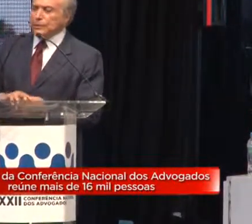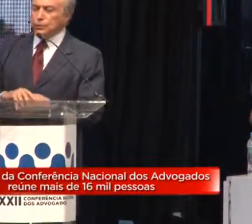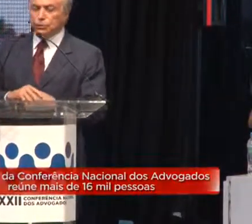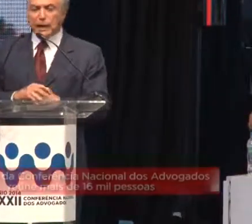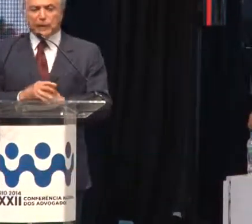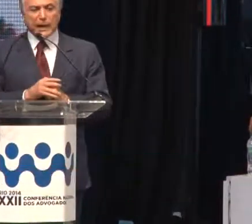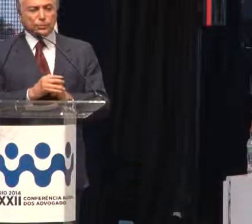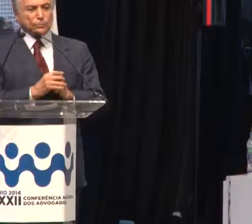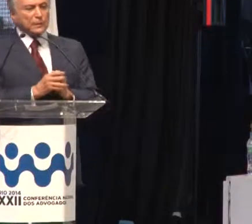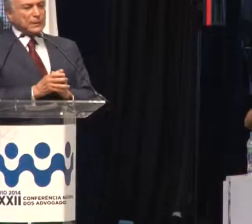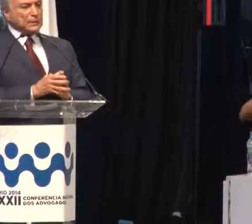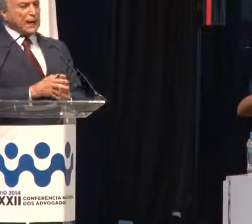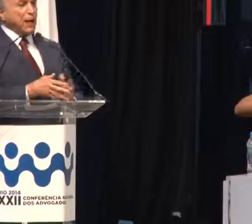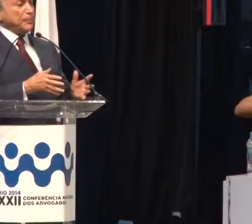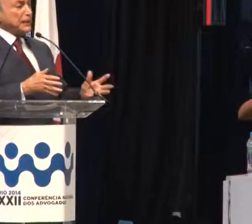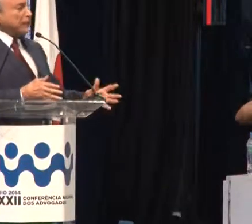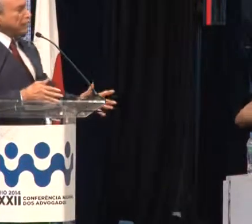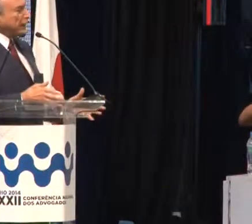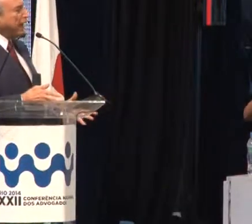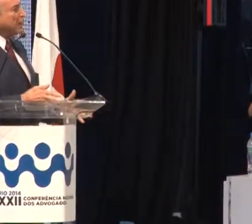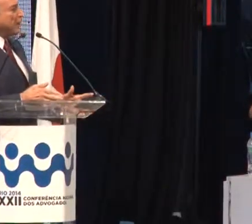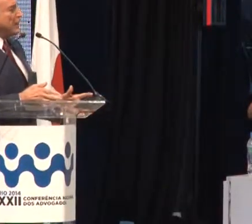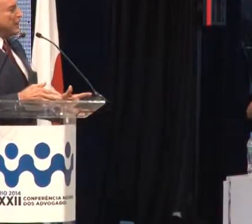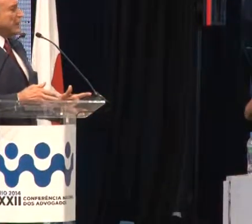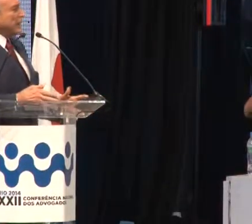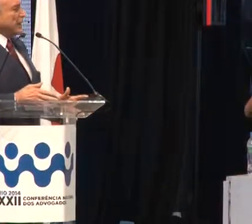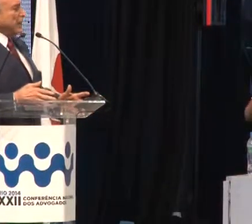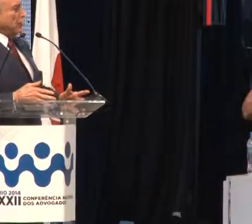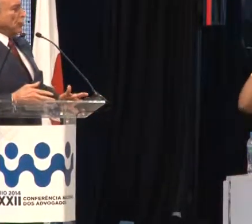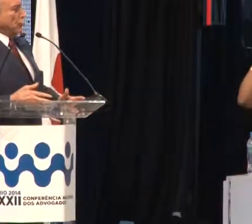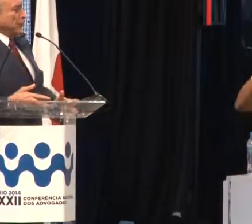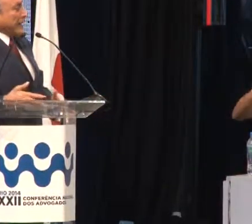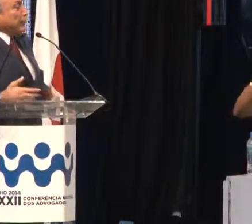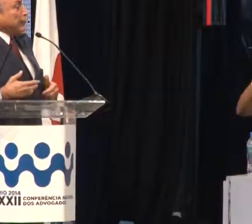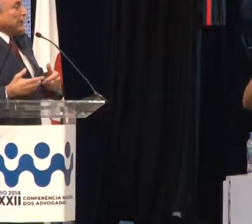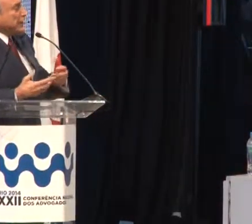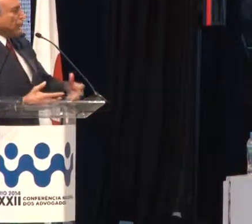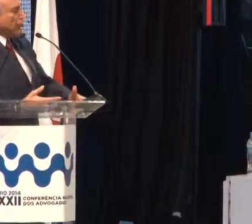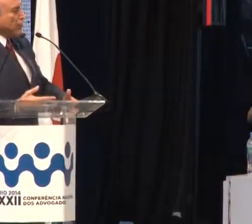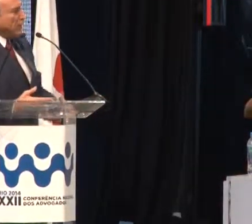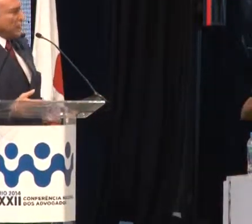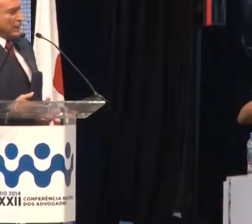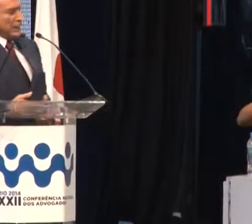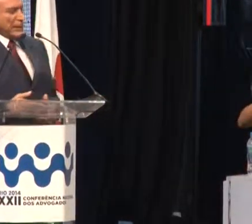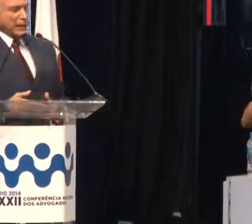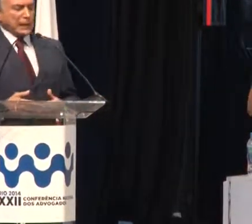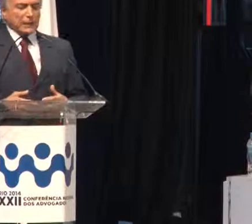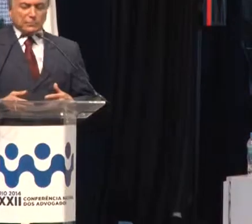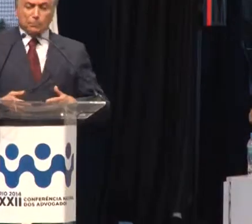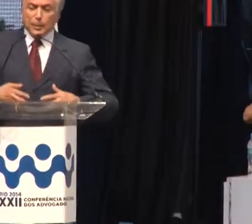a partir do trabalho da OAB Nacional que o Brasil inteiro